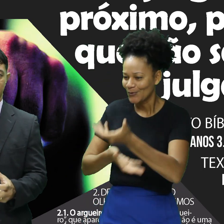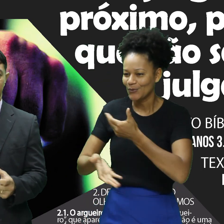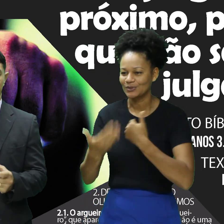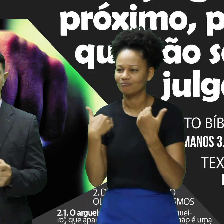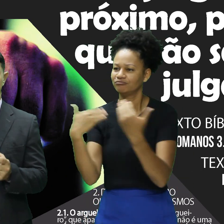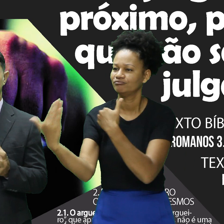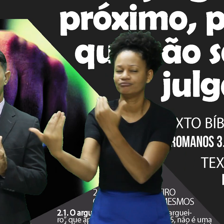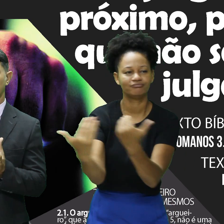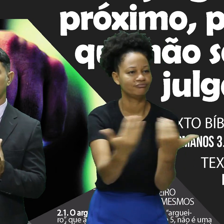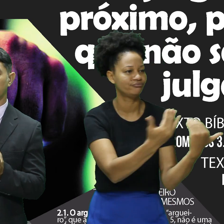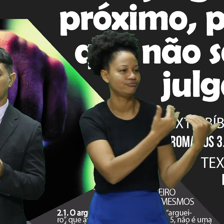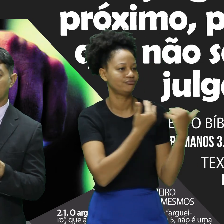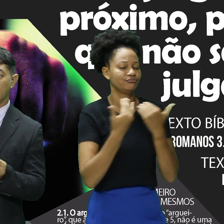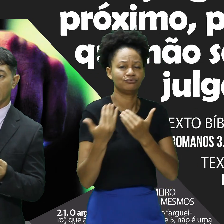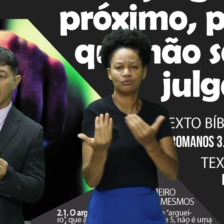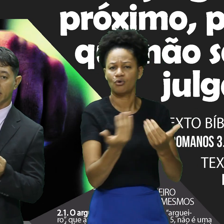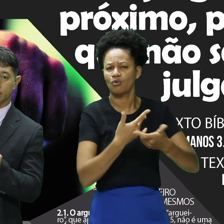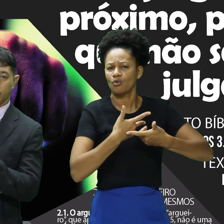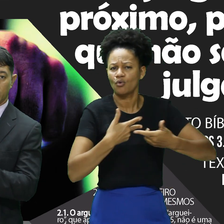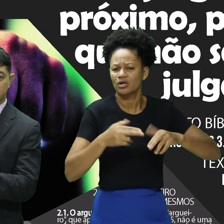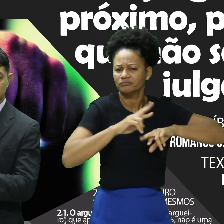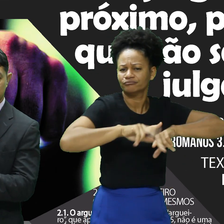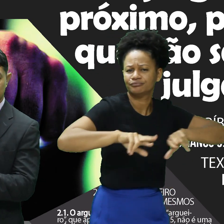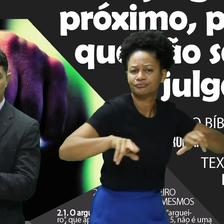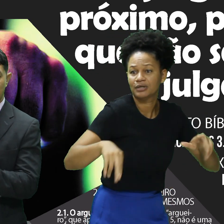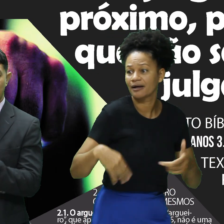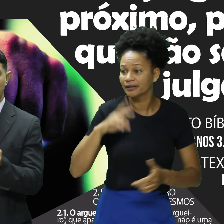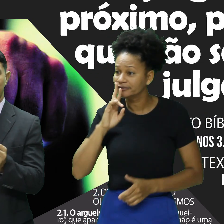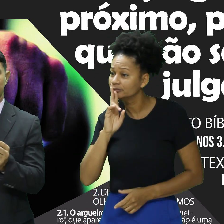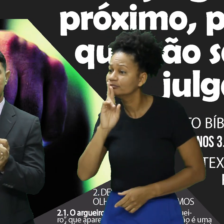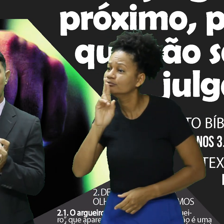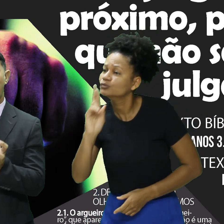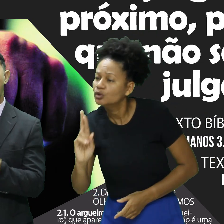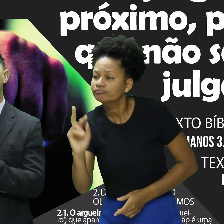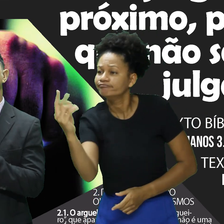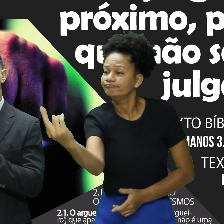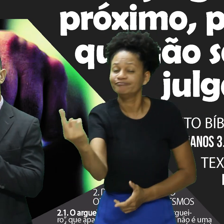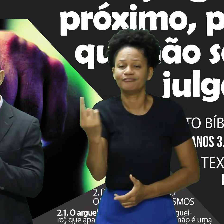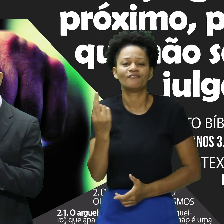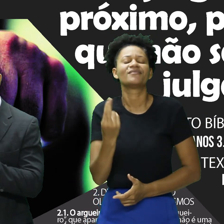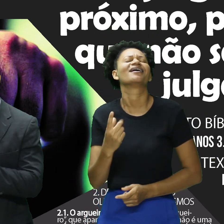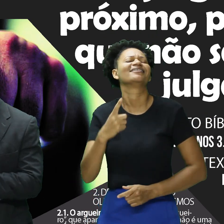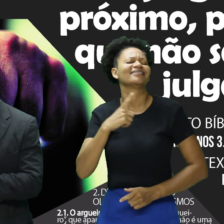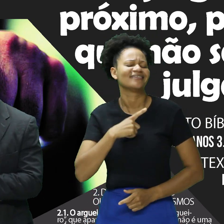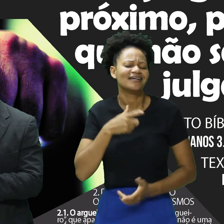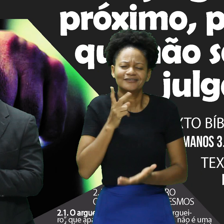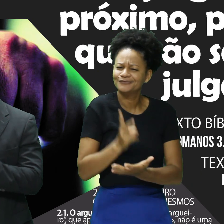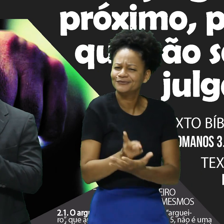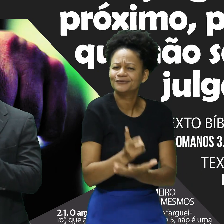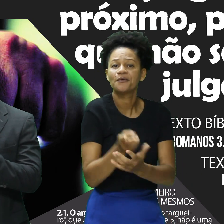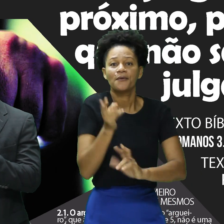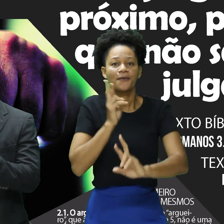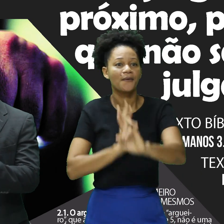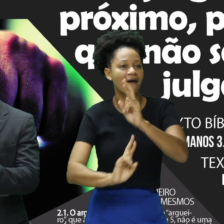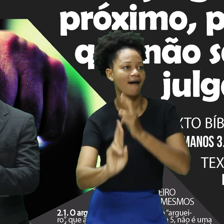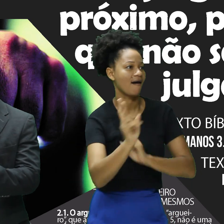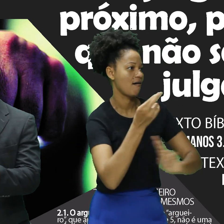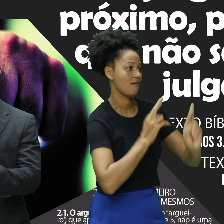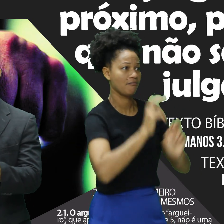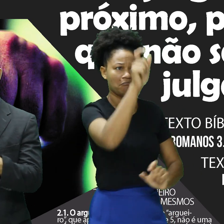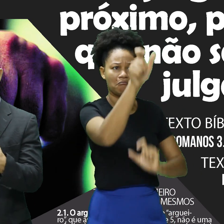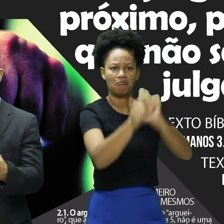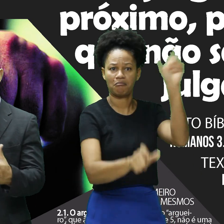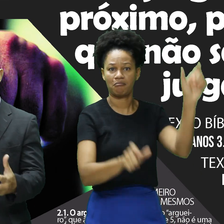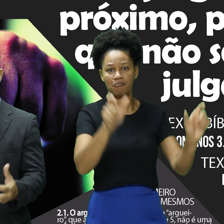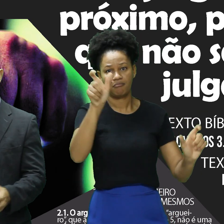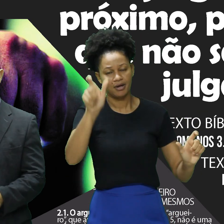a fazer, temos respostas a dar, então há uma relação com as